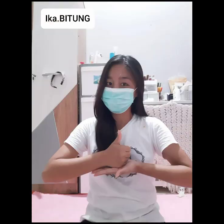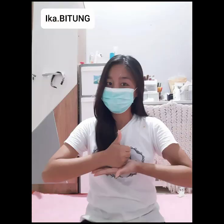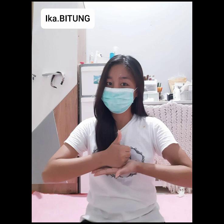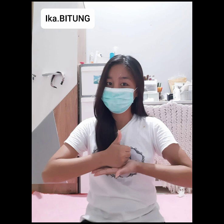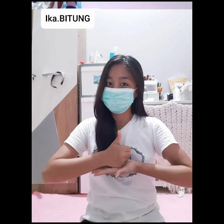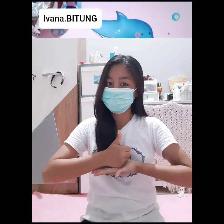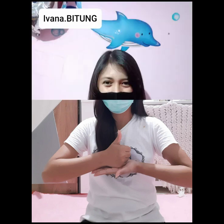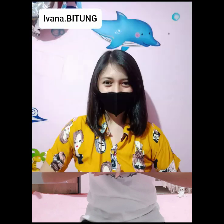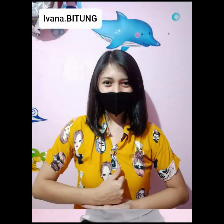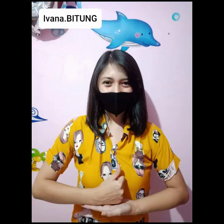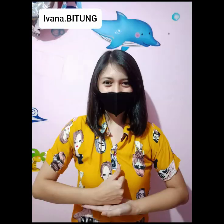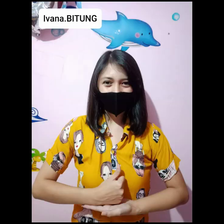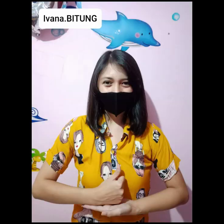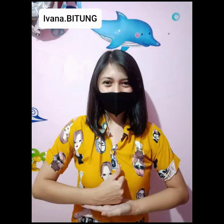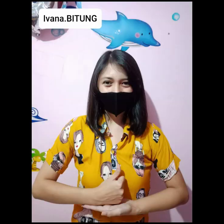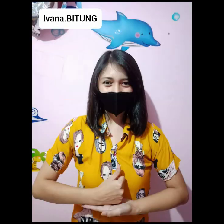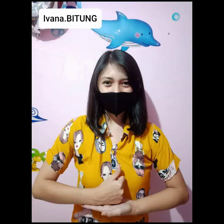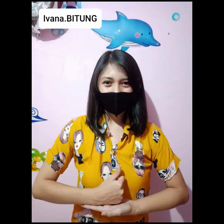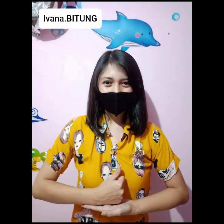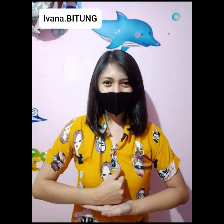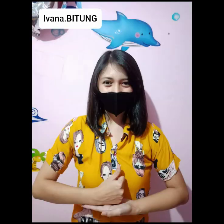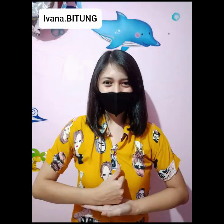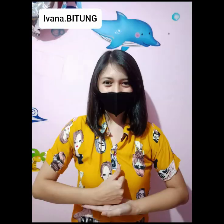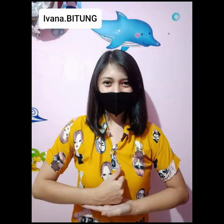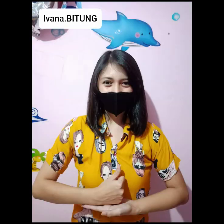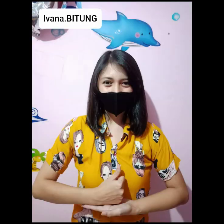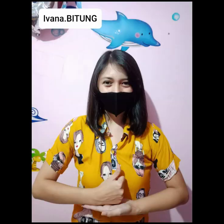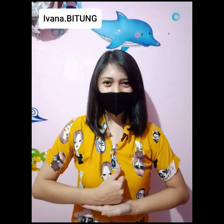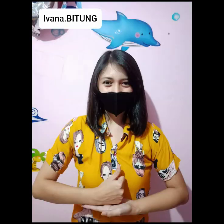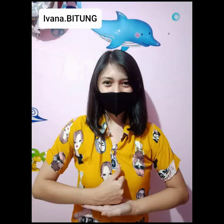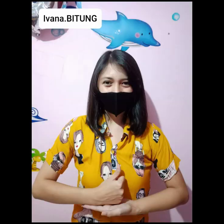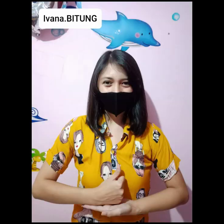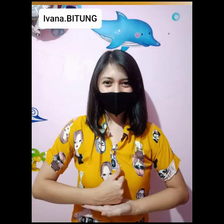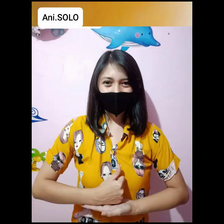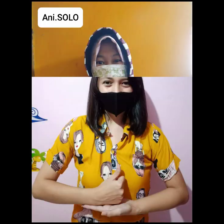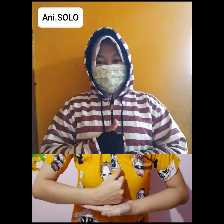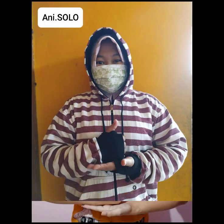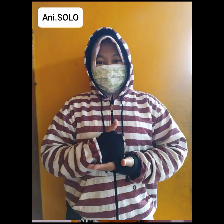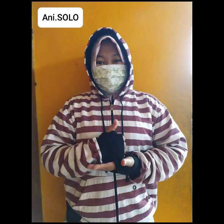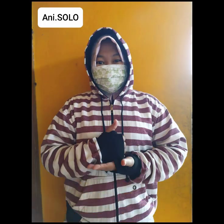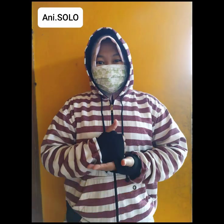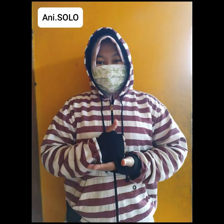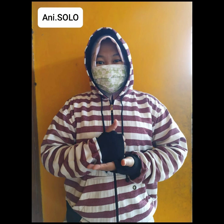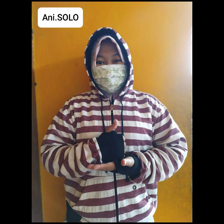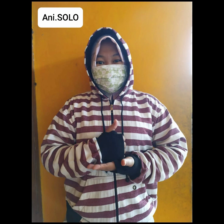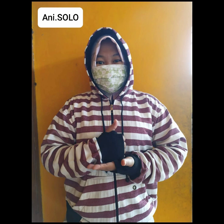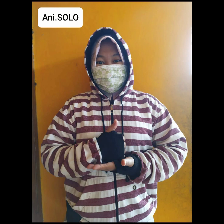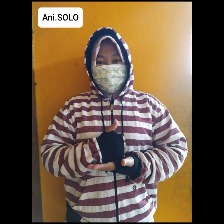Walau hampir tiada sudut untukmu menghela nafasmu,